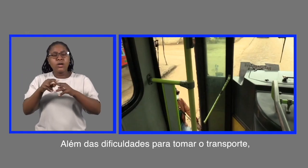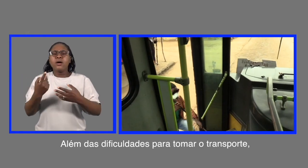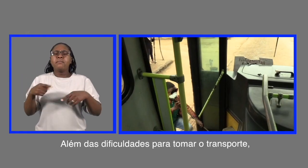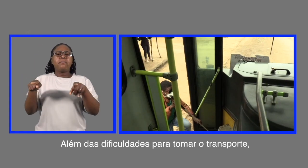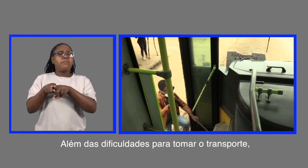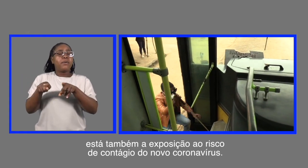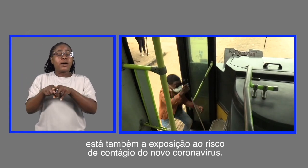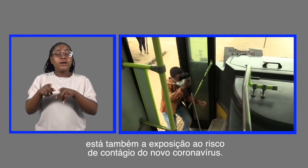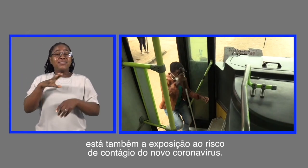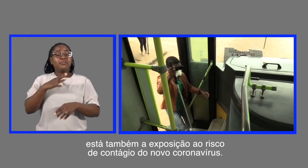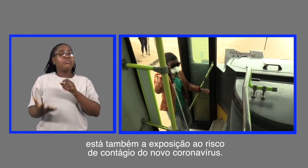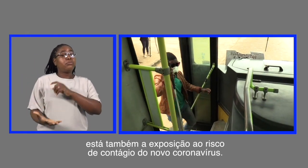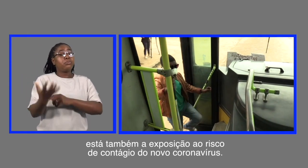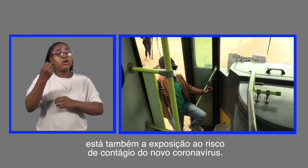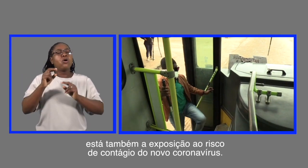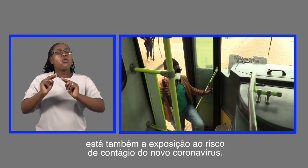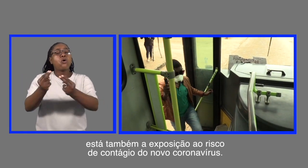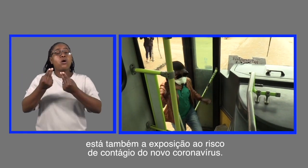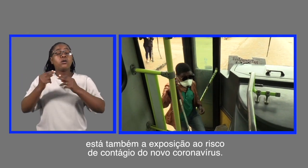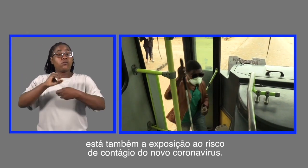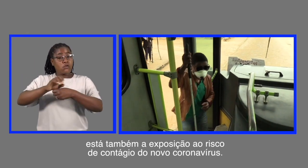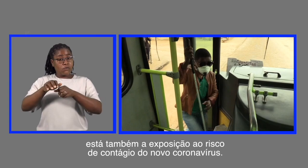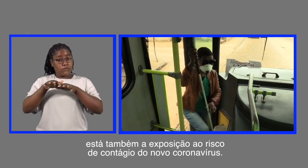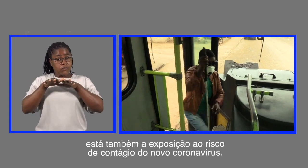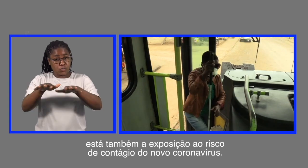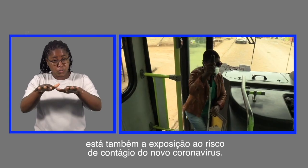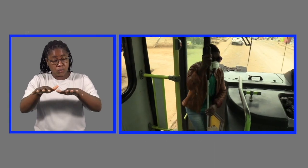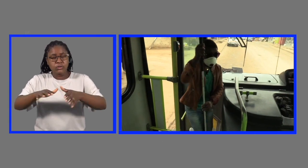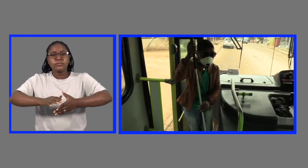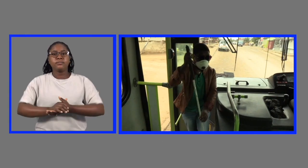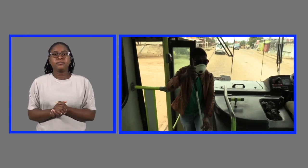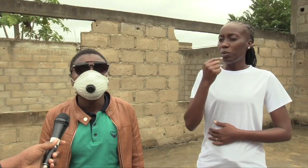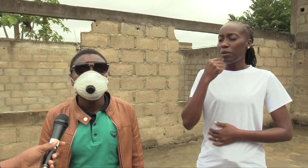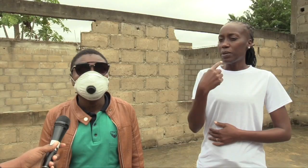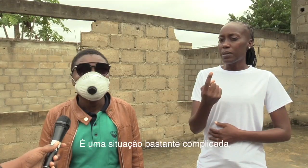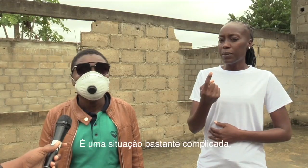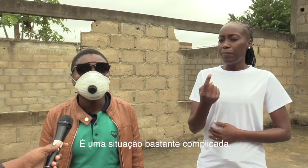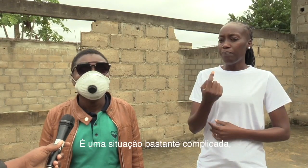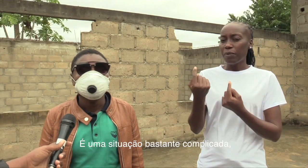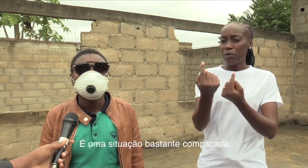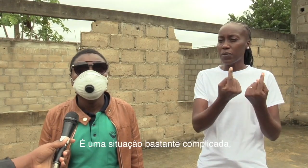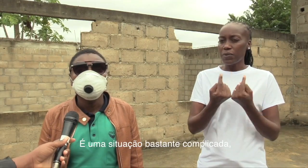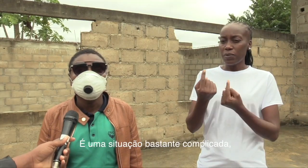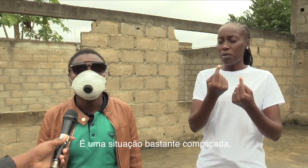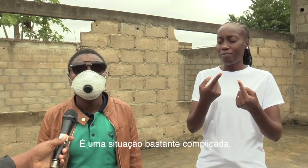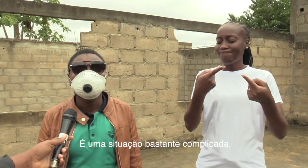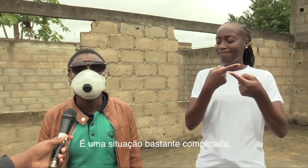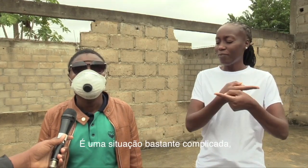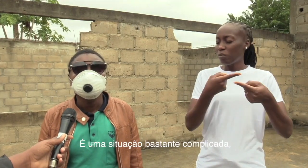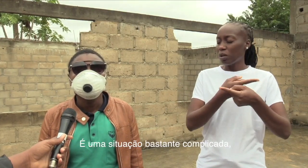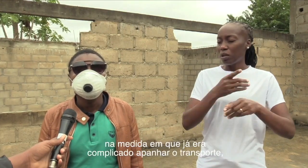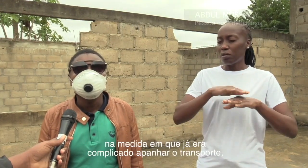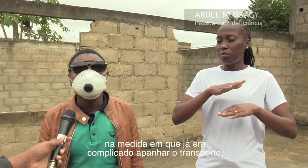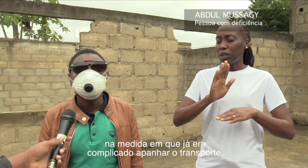tomar o transporte, está também a exposição ao risco de contágio do novo coronavírus. É uma situação bastante complicada,